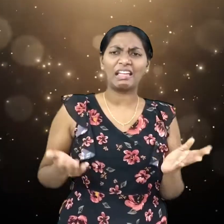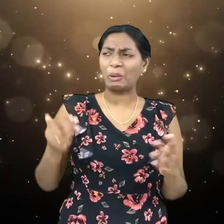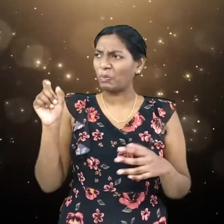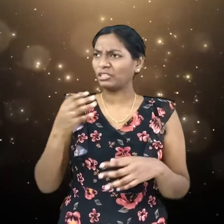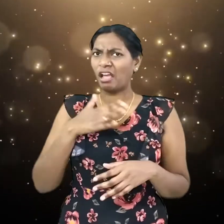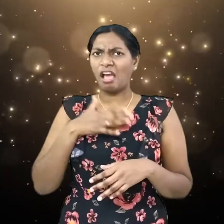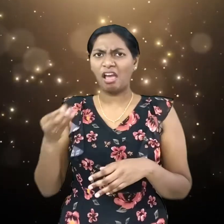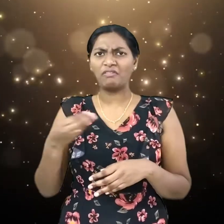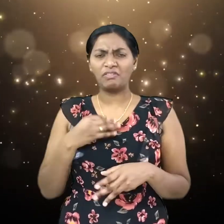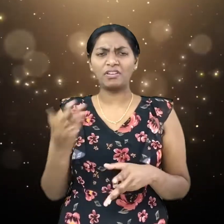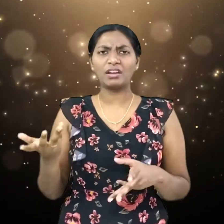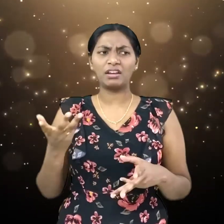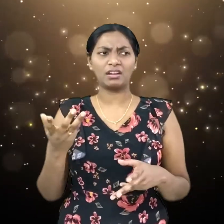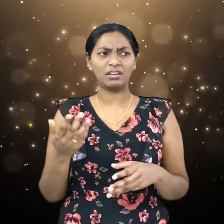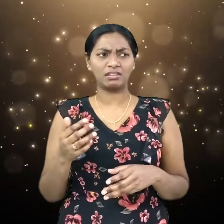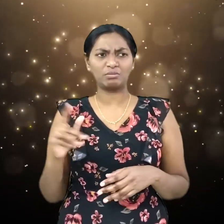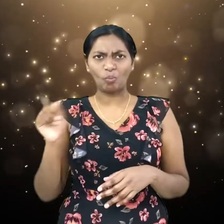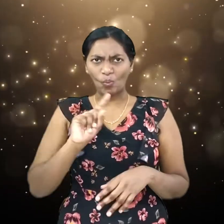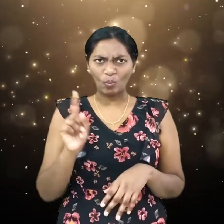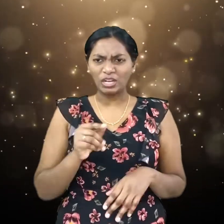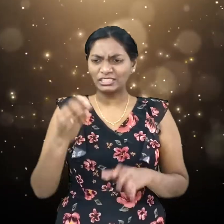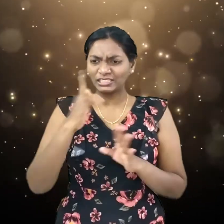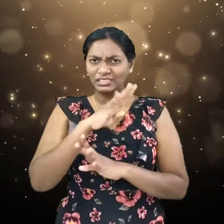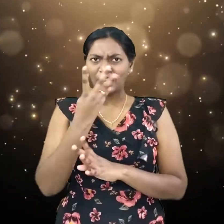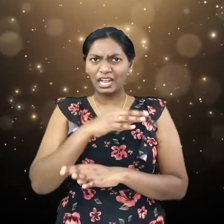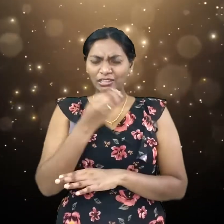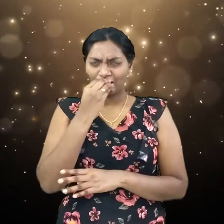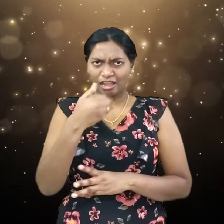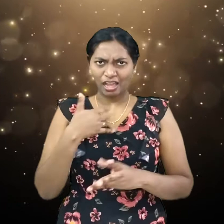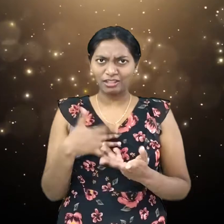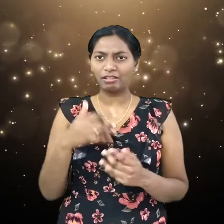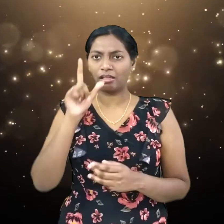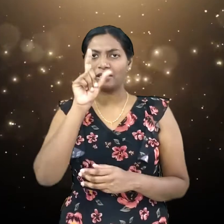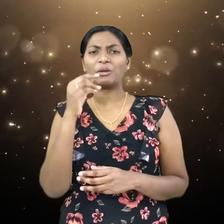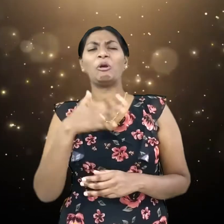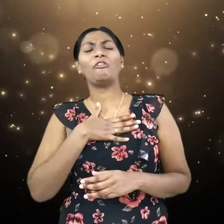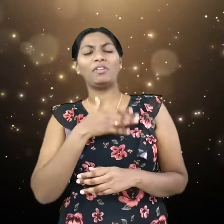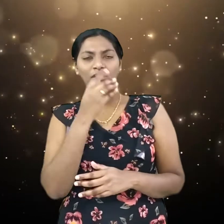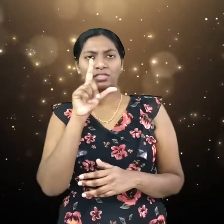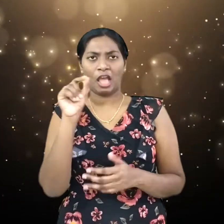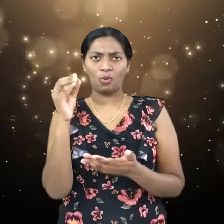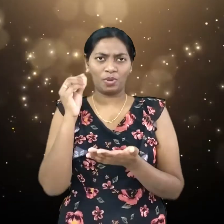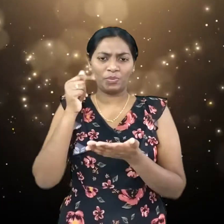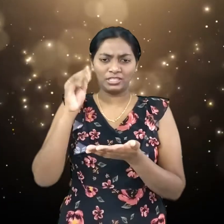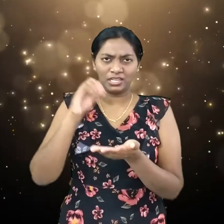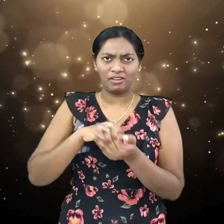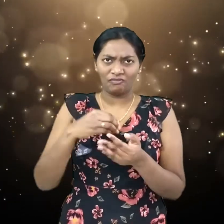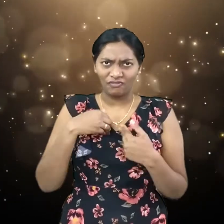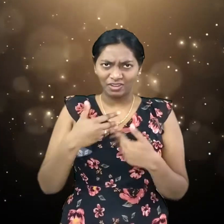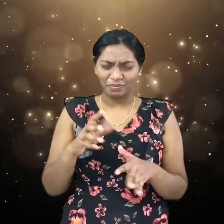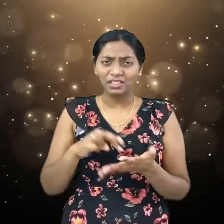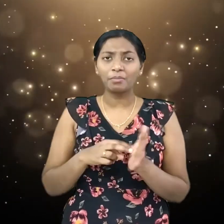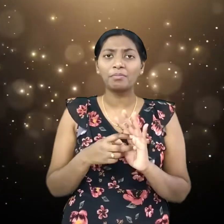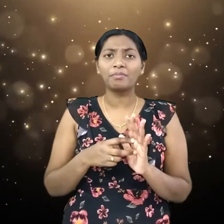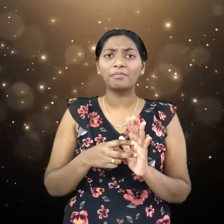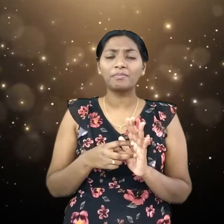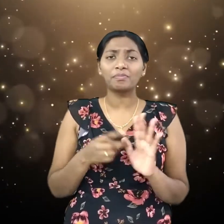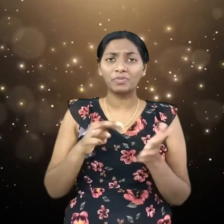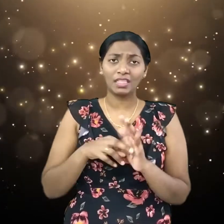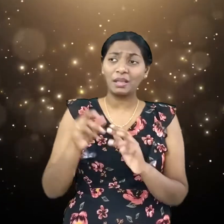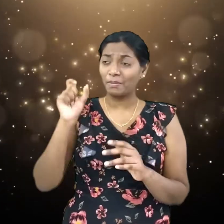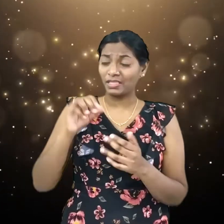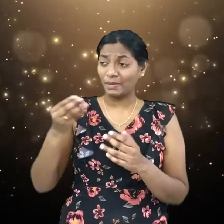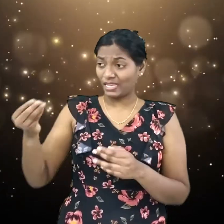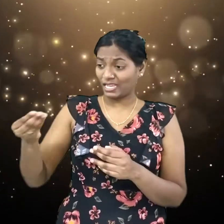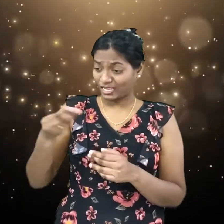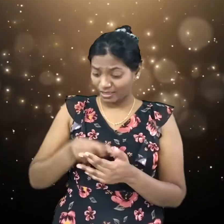मुझ पर दया करके, कहीं पतला तो नहीं लग रहा ज्यादा कि 4 दिन का बिना खाया उसको मुझ पर दया आ गई, 10 रुपए देके चला गया। तो उसे पता था कि जब